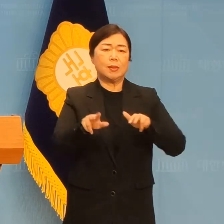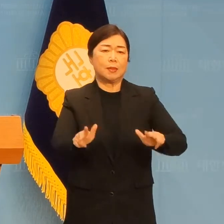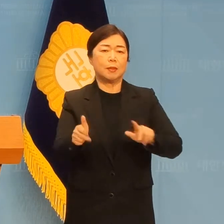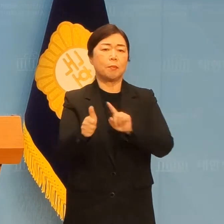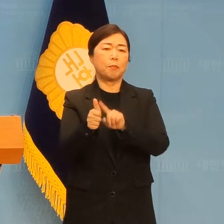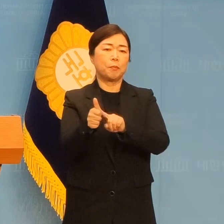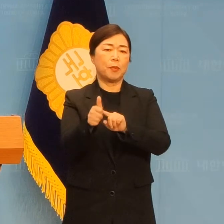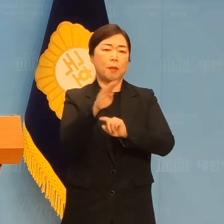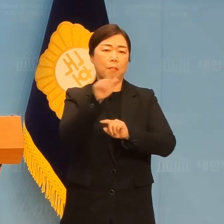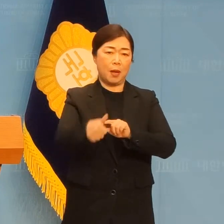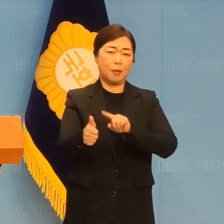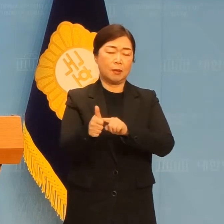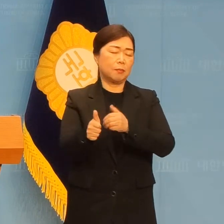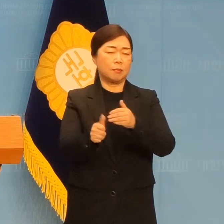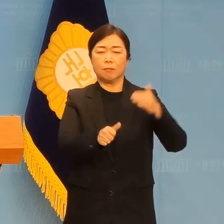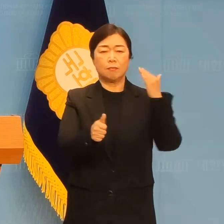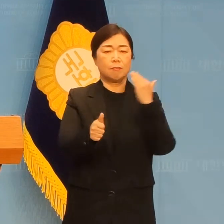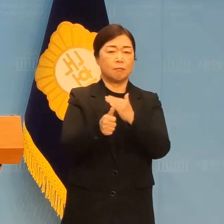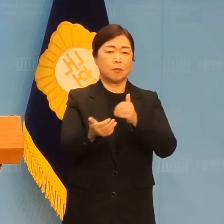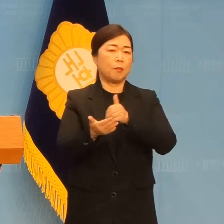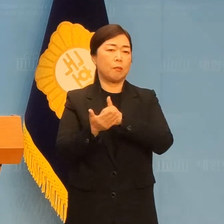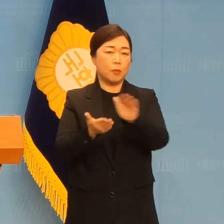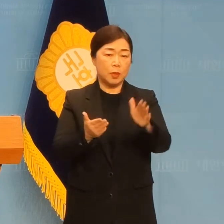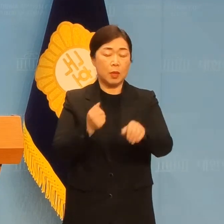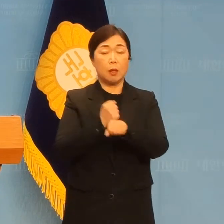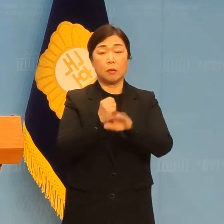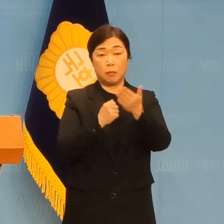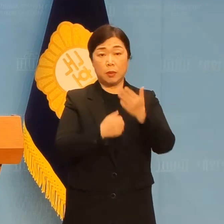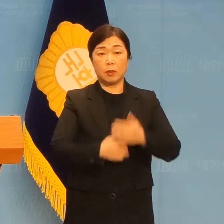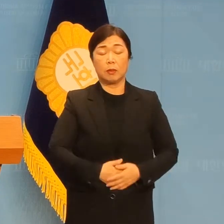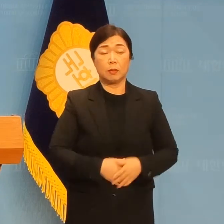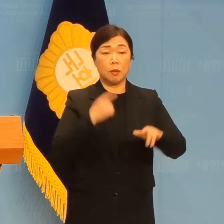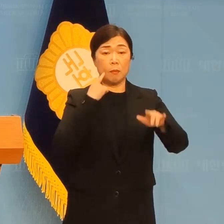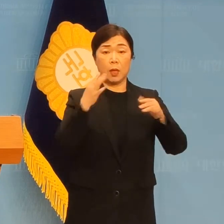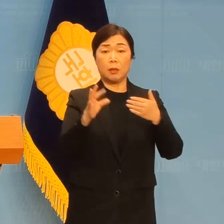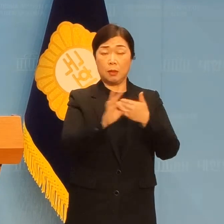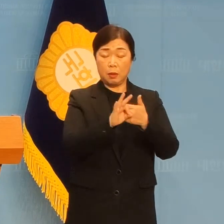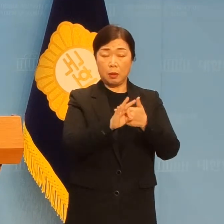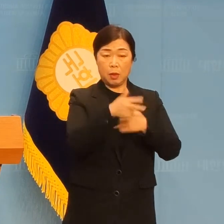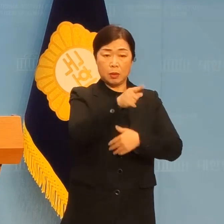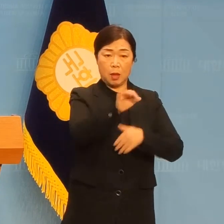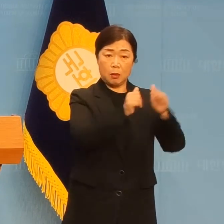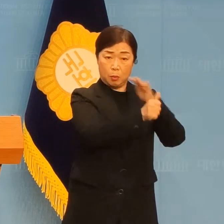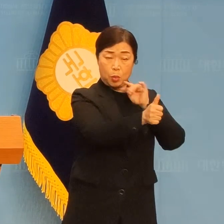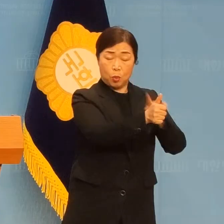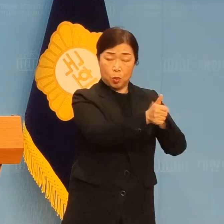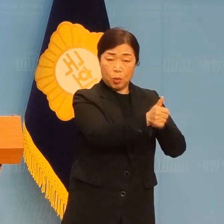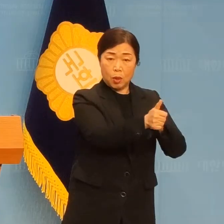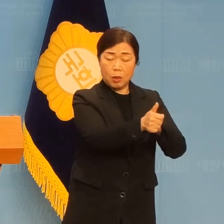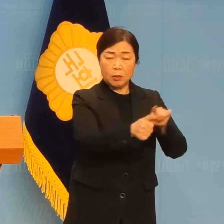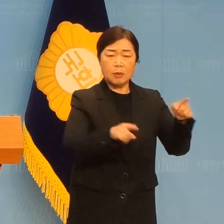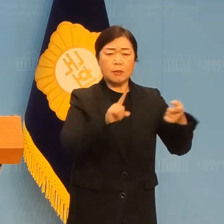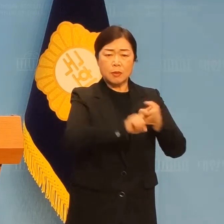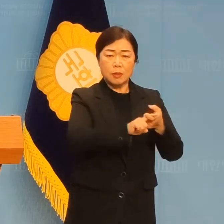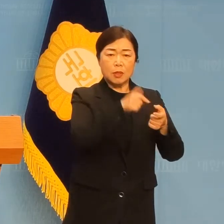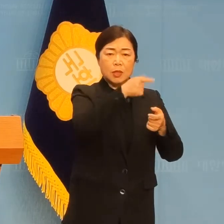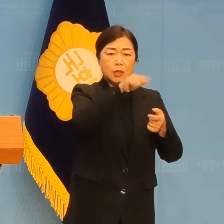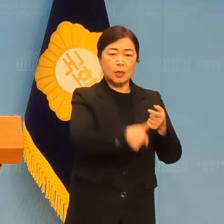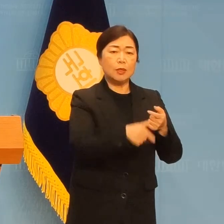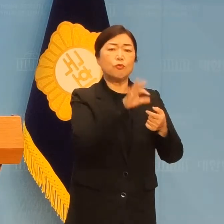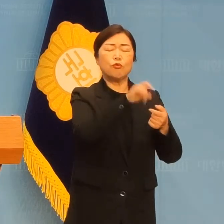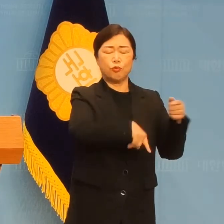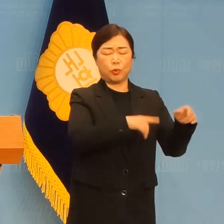해임하고 출당 조치해야 할 것입니다. 만약 장동혁 대표가 구구의 게벨스를